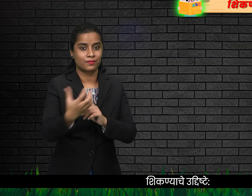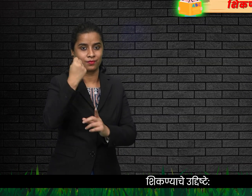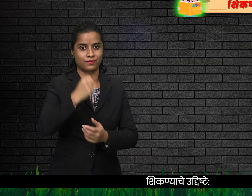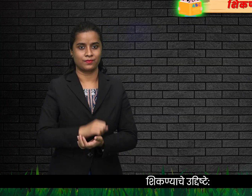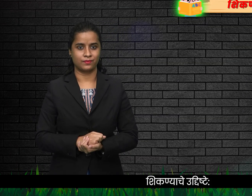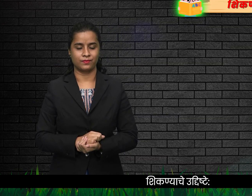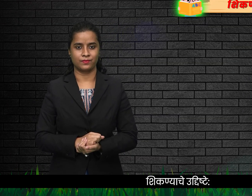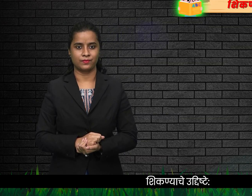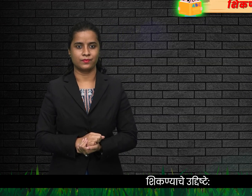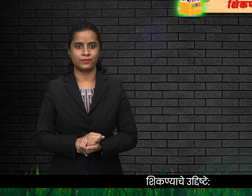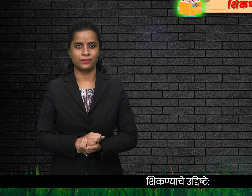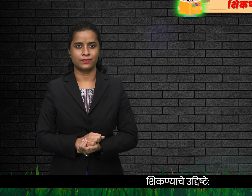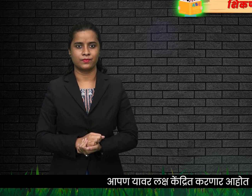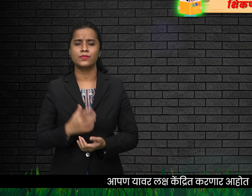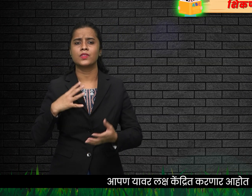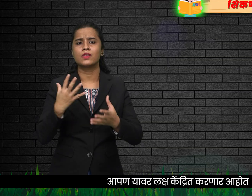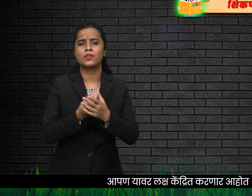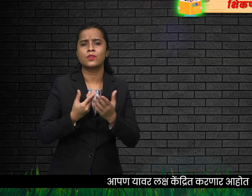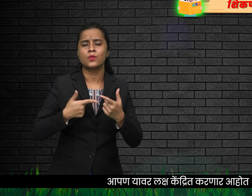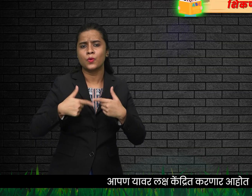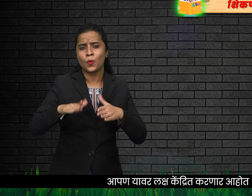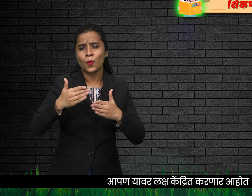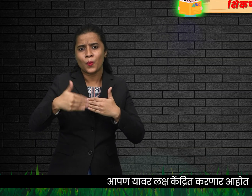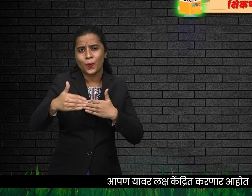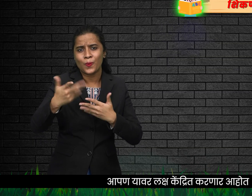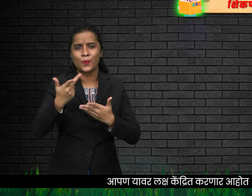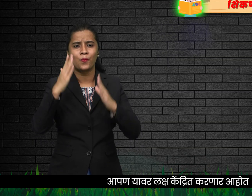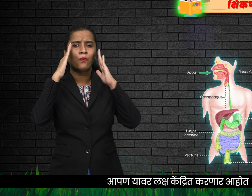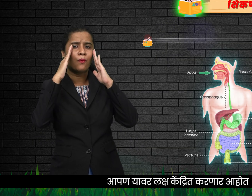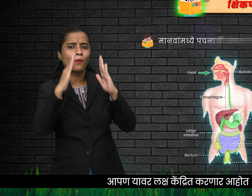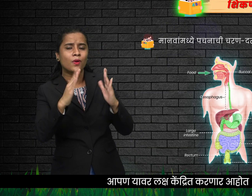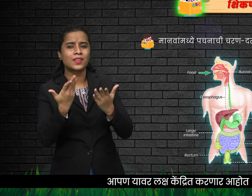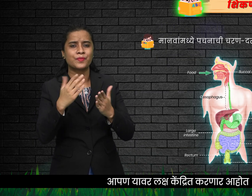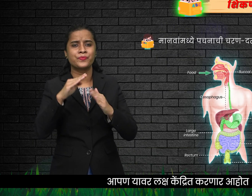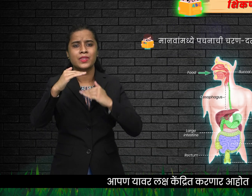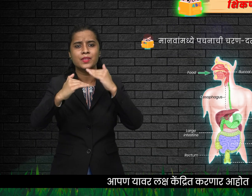शिकण्याचे उद्दिष्टे आपण यावर लक्ष केंद्रित करणार आहोत.